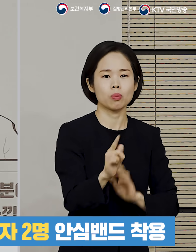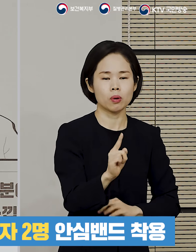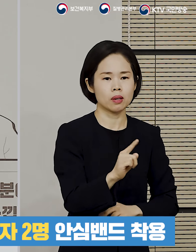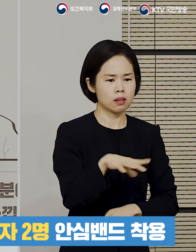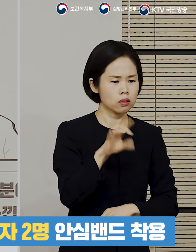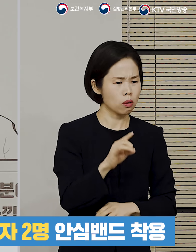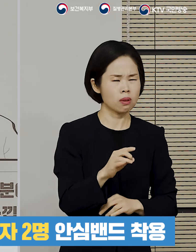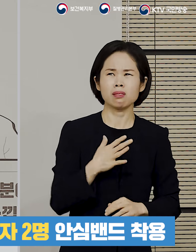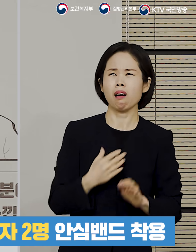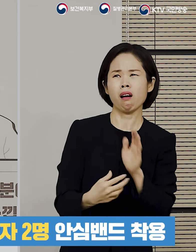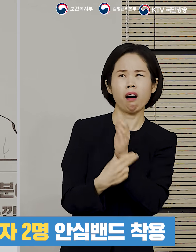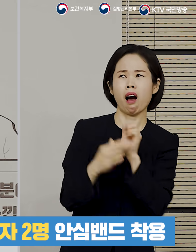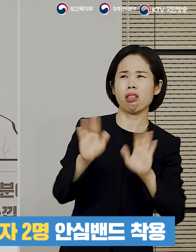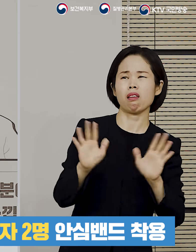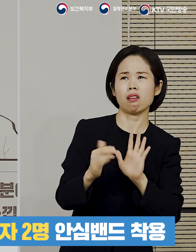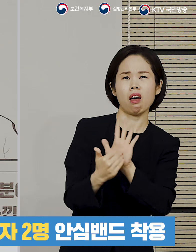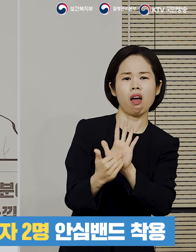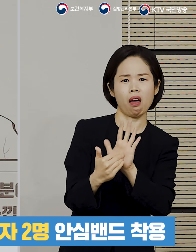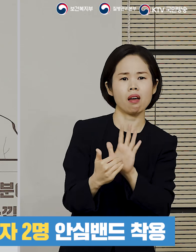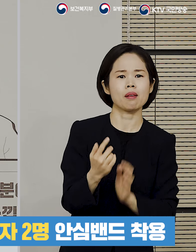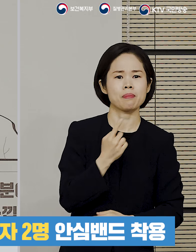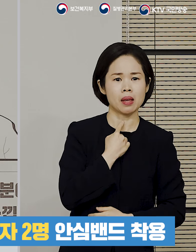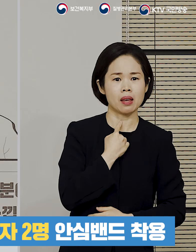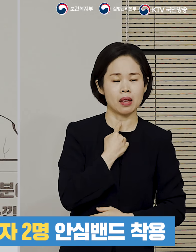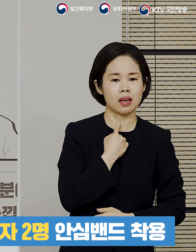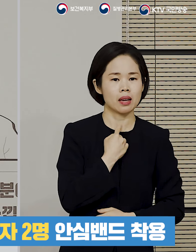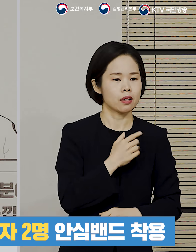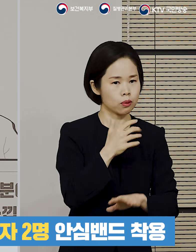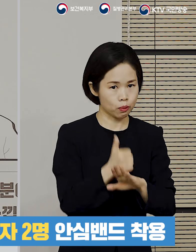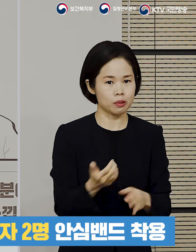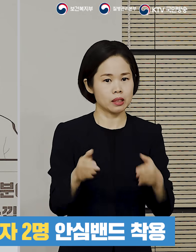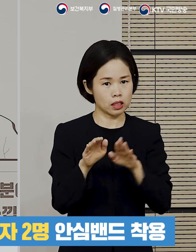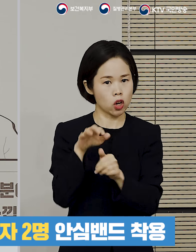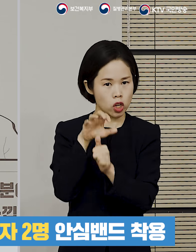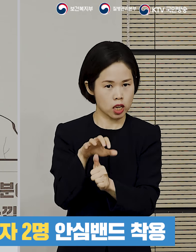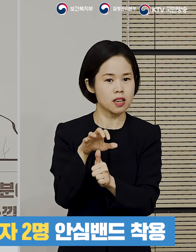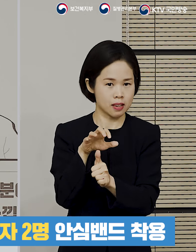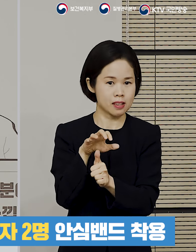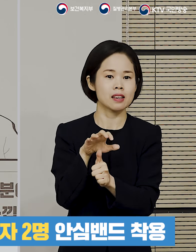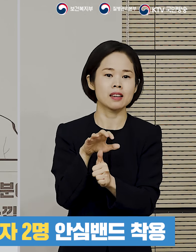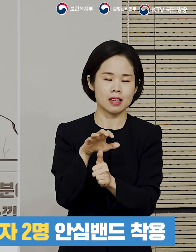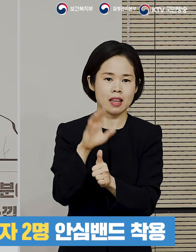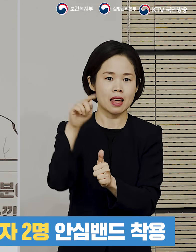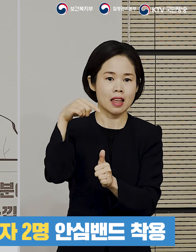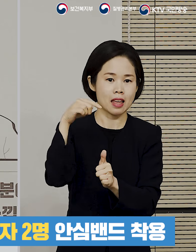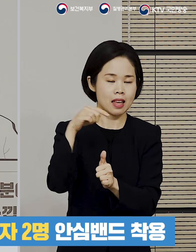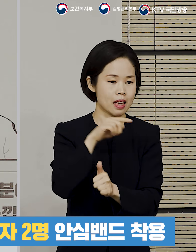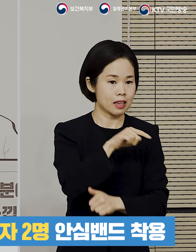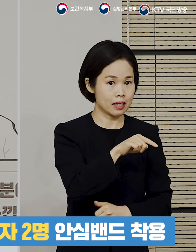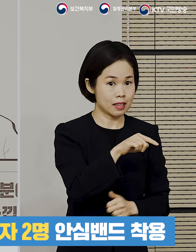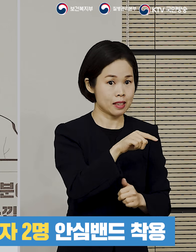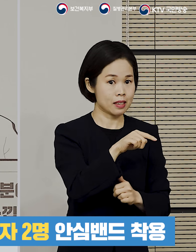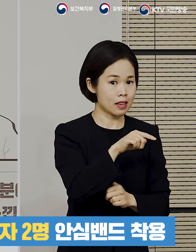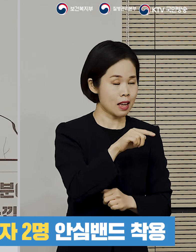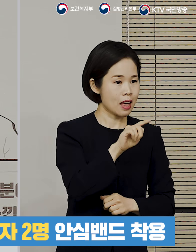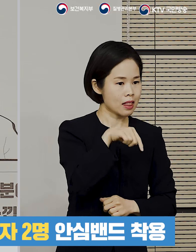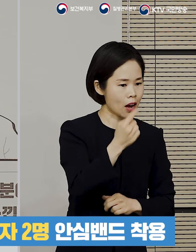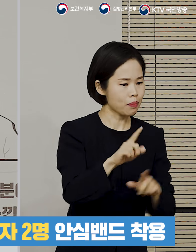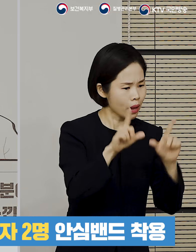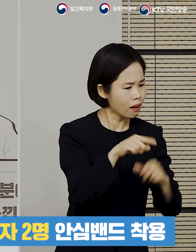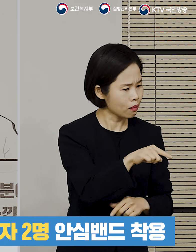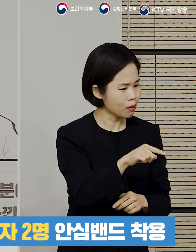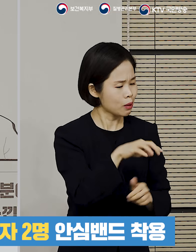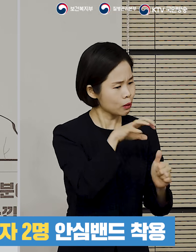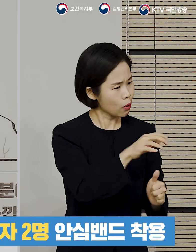처음에 그 밴드 착용을 거부를 했습니다. 그래서 그 시설격리 명령을 받고 다음 날 이제